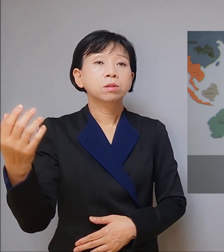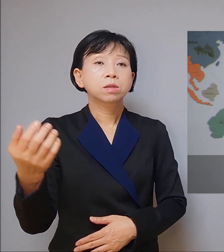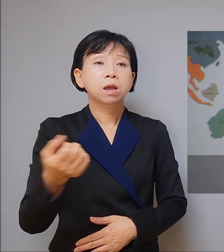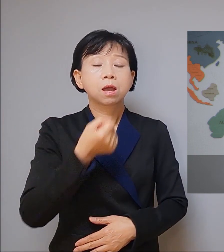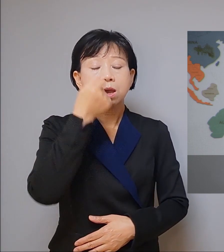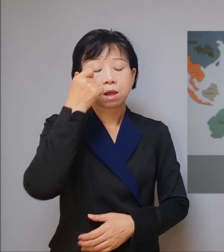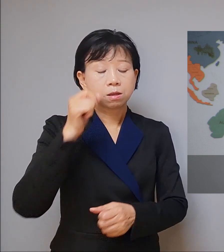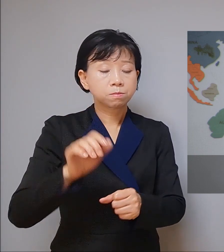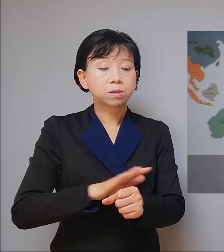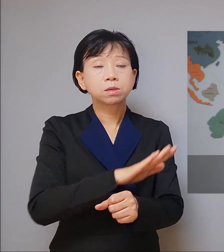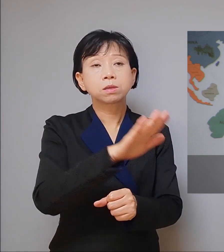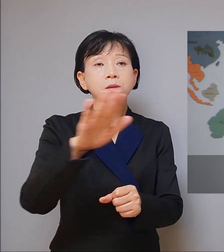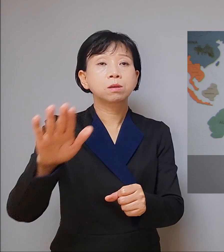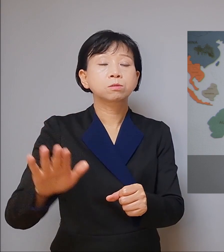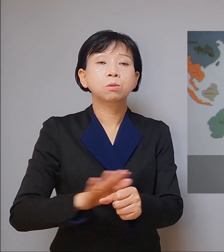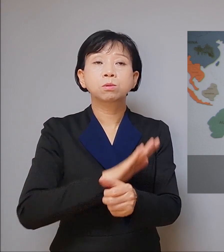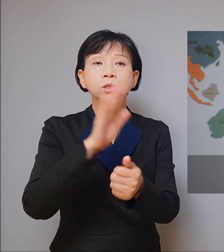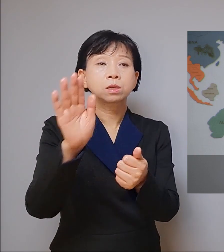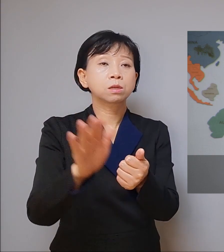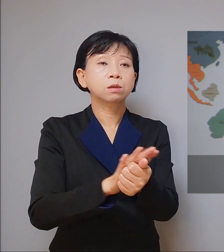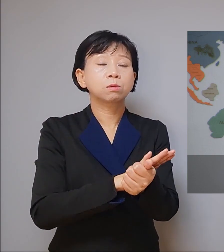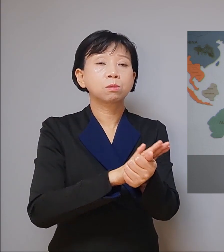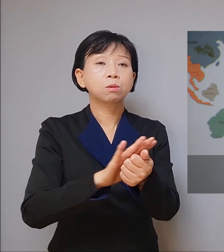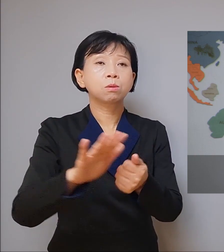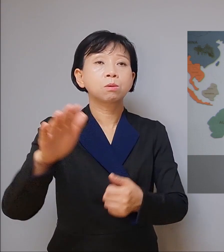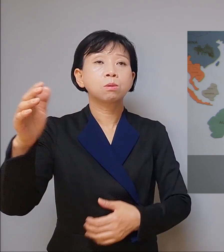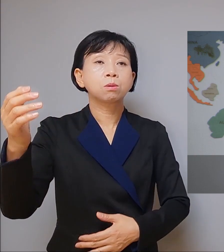보혈 자비의